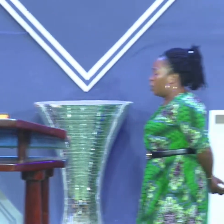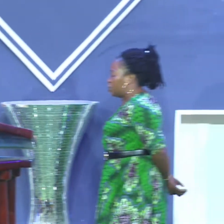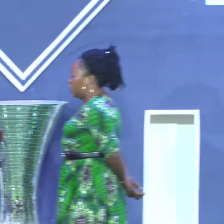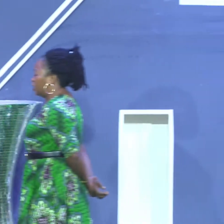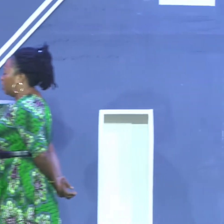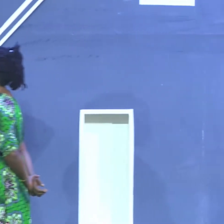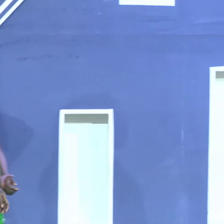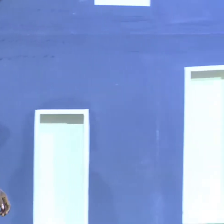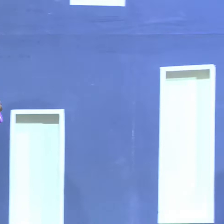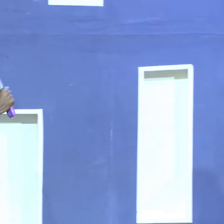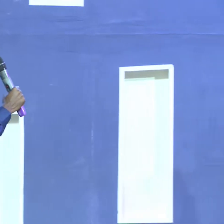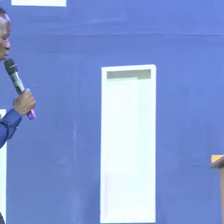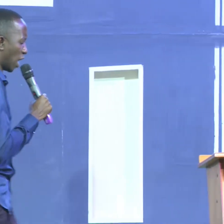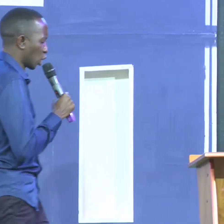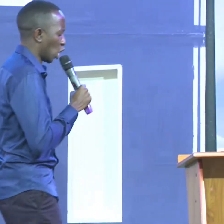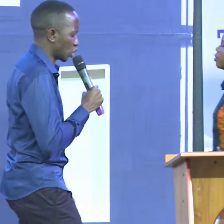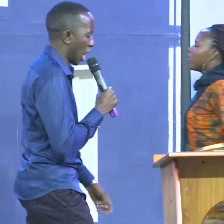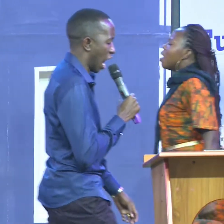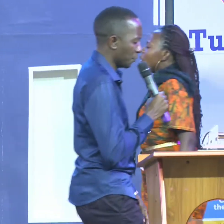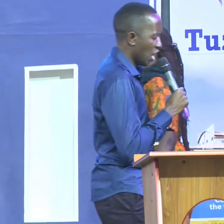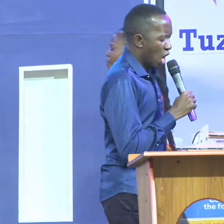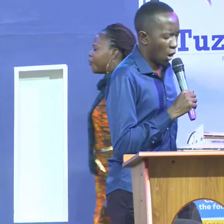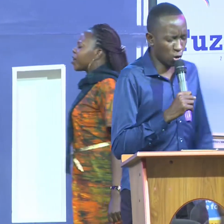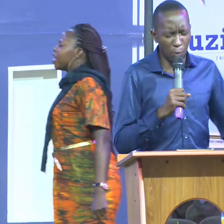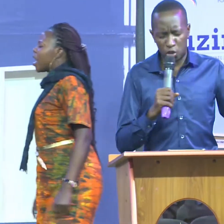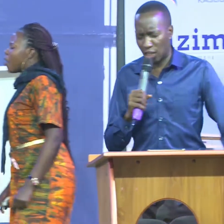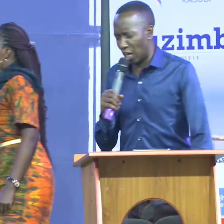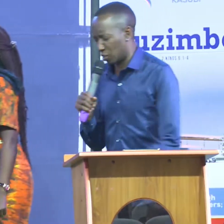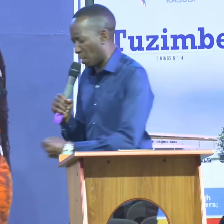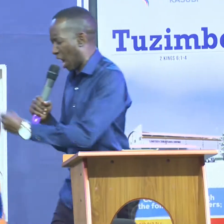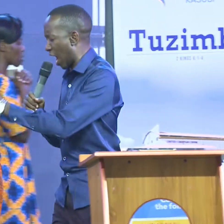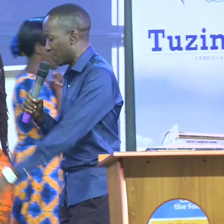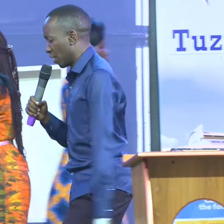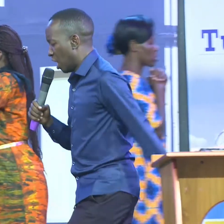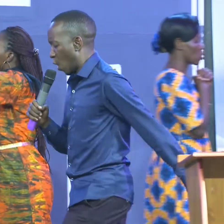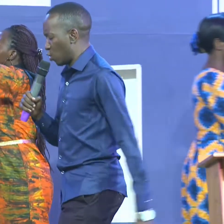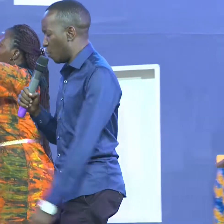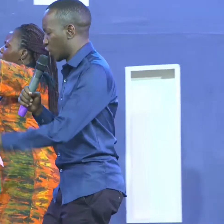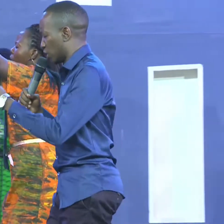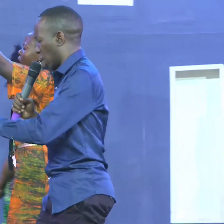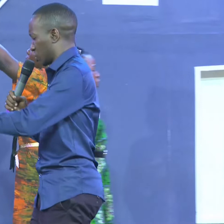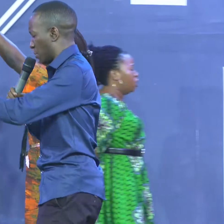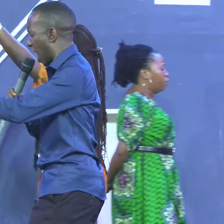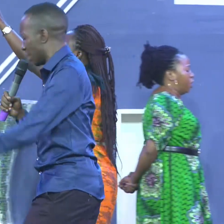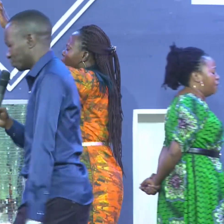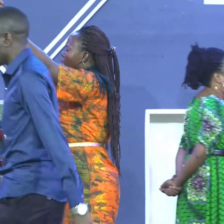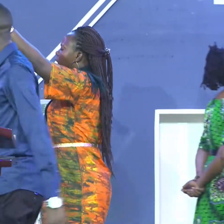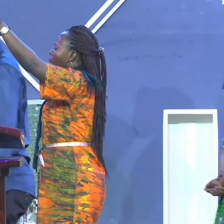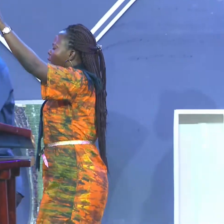okuva mu kkomera. Katonda alina gwatolosa waliwo omusajja asaba waliwo omukazi